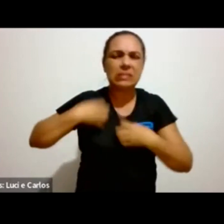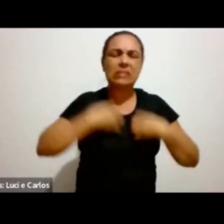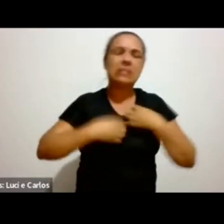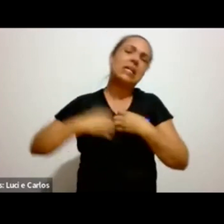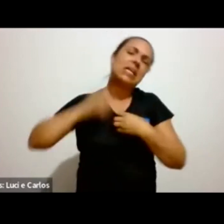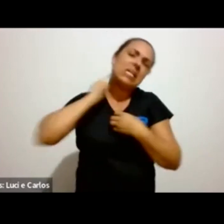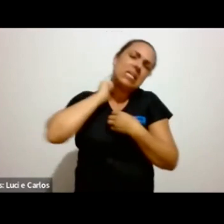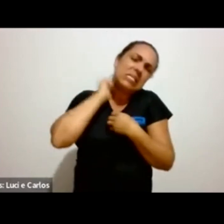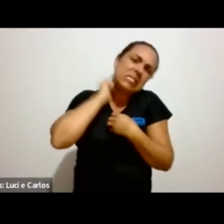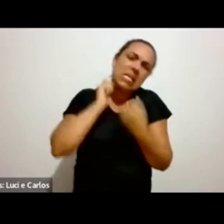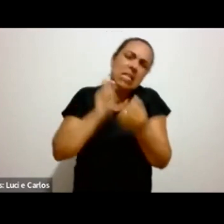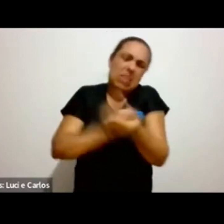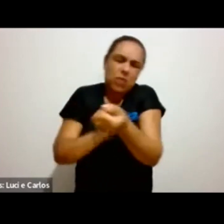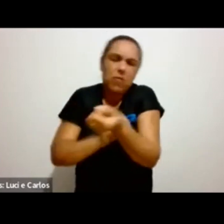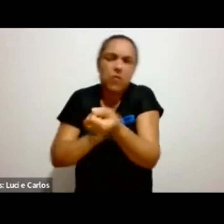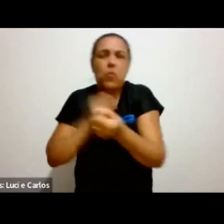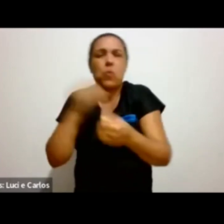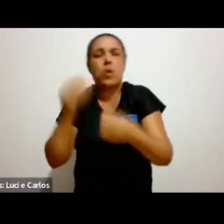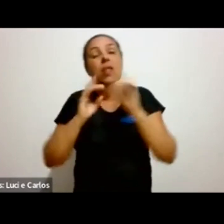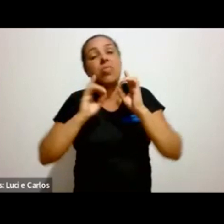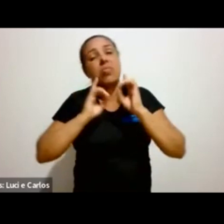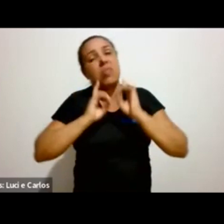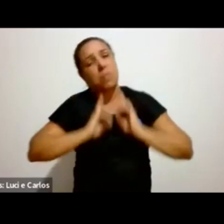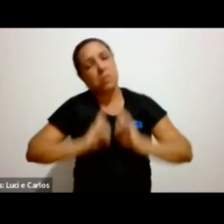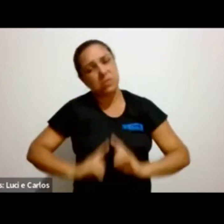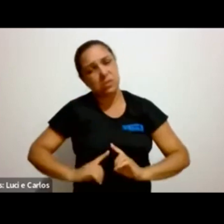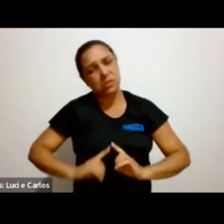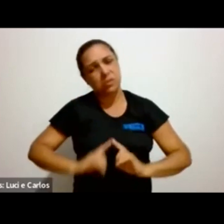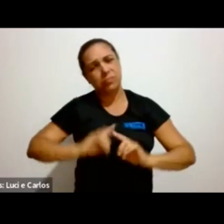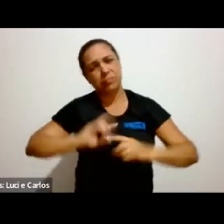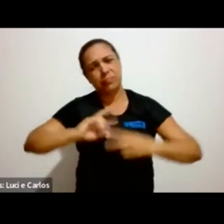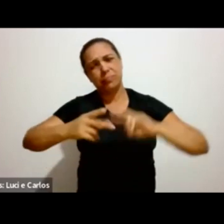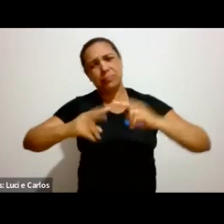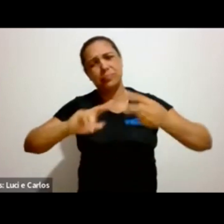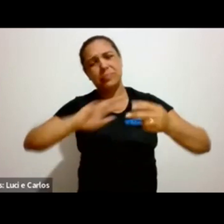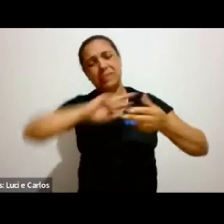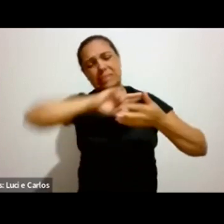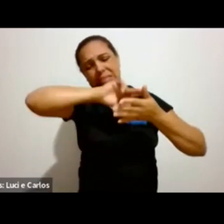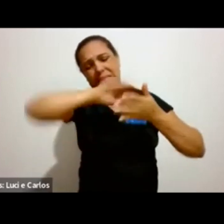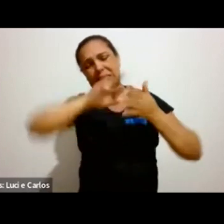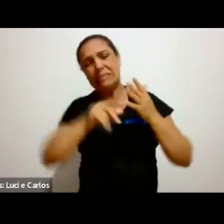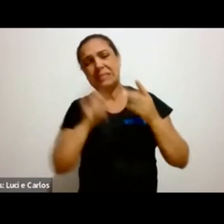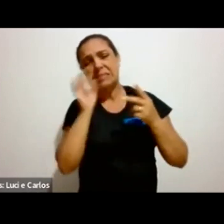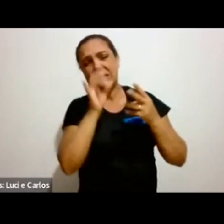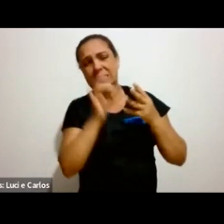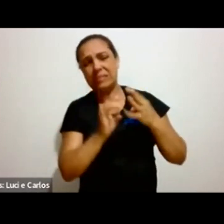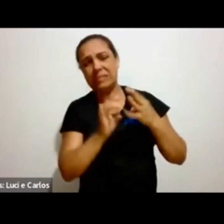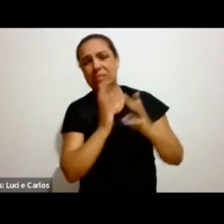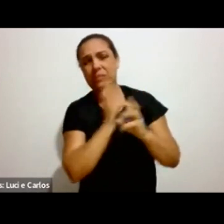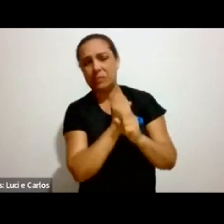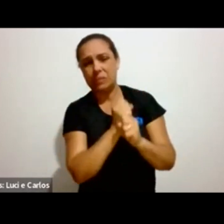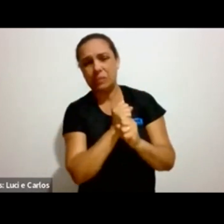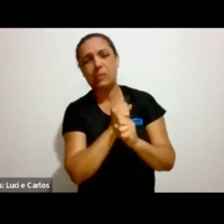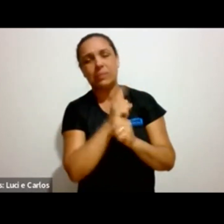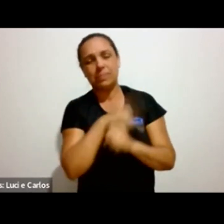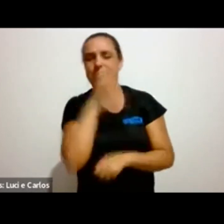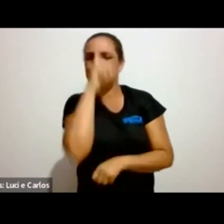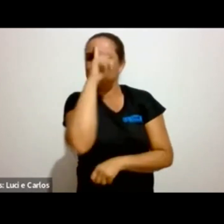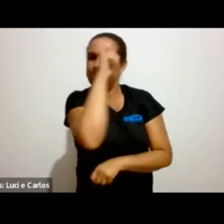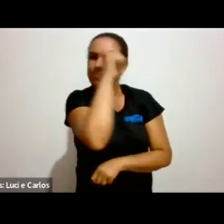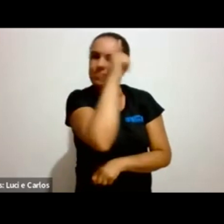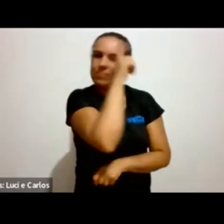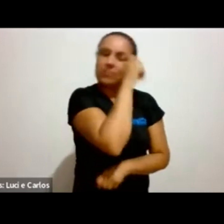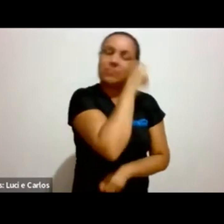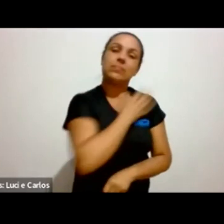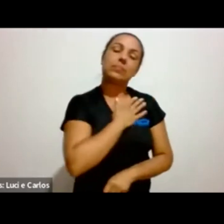Então, por que você foi chamado aqui nessa live hoje? Você foi chamado para que você possa descobrir